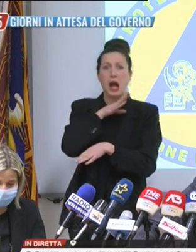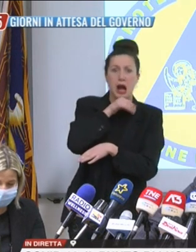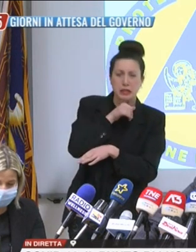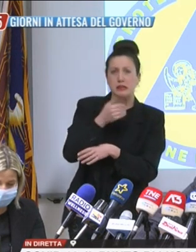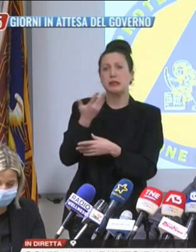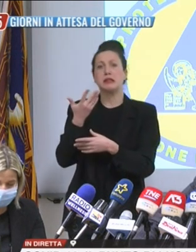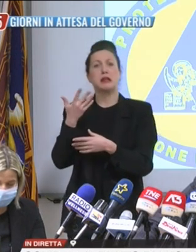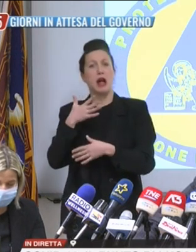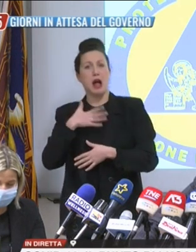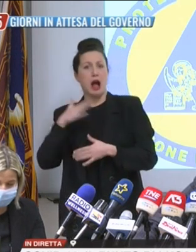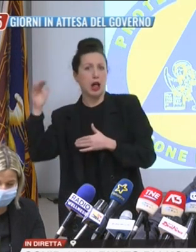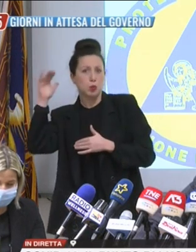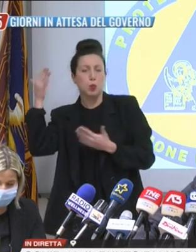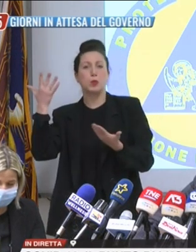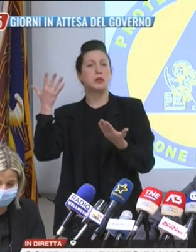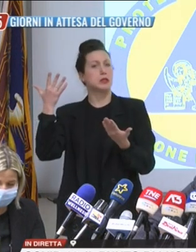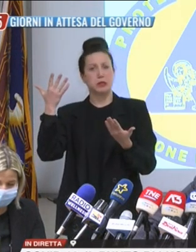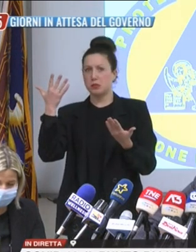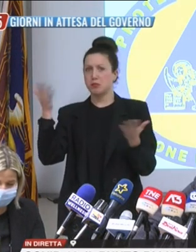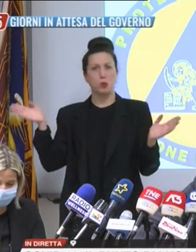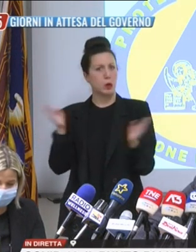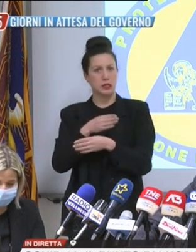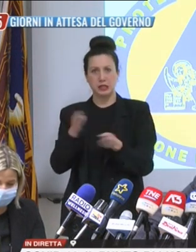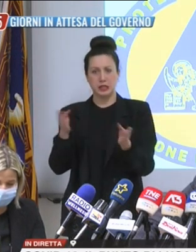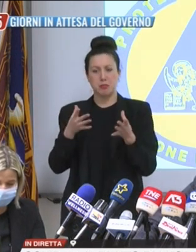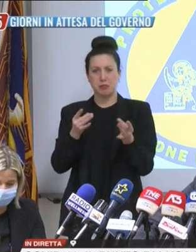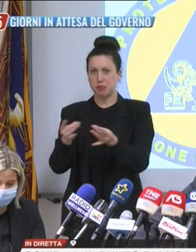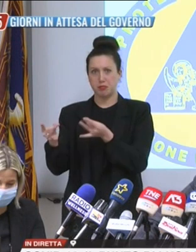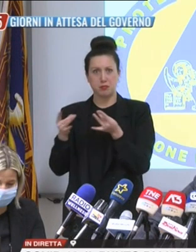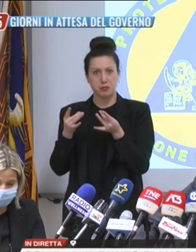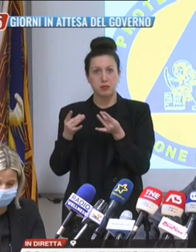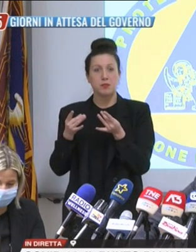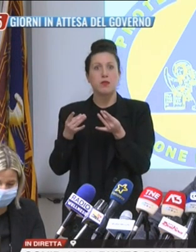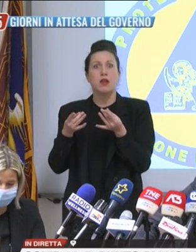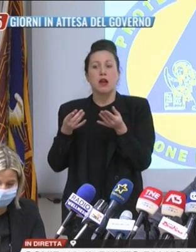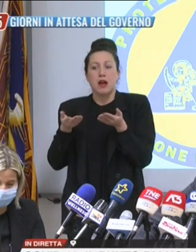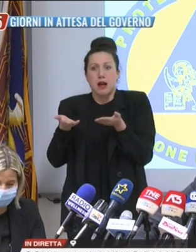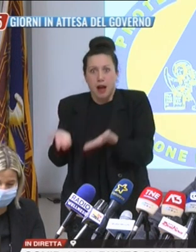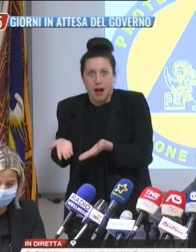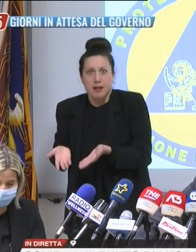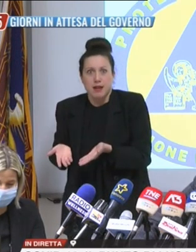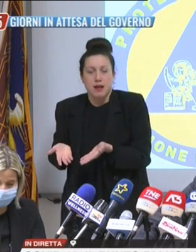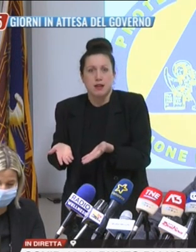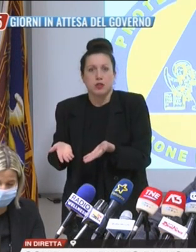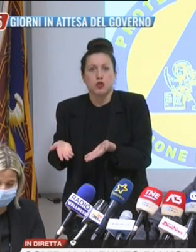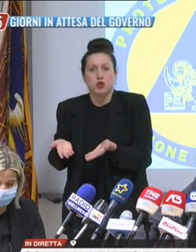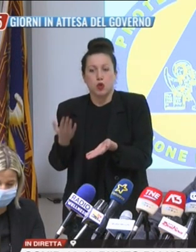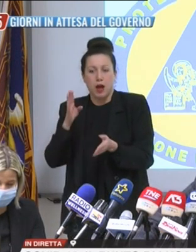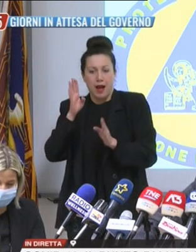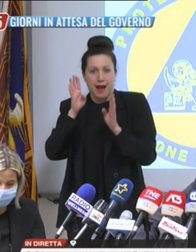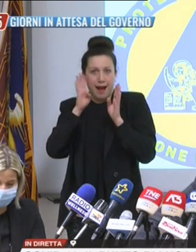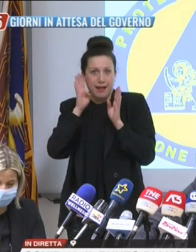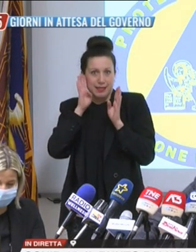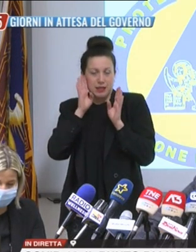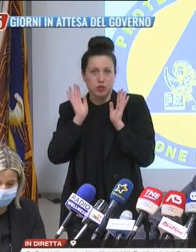anziani o nei super anziani. E adesso c'è ovviamente anche questa attenzione che vogliamo portare avanti con